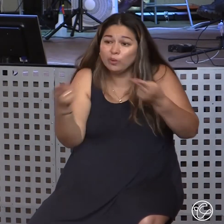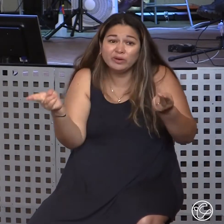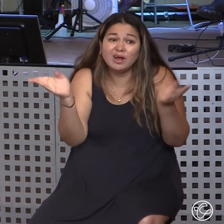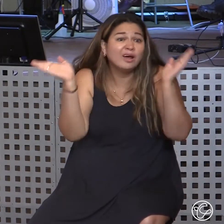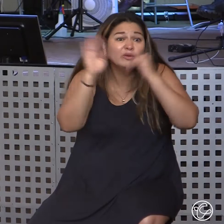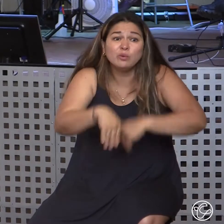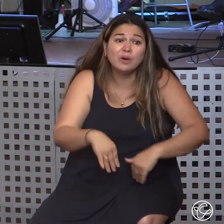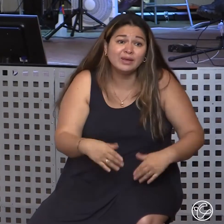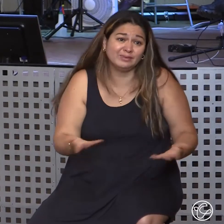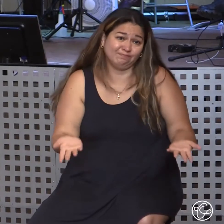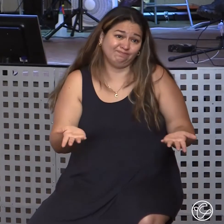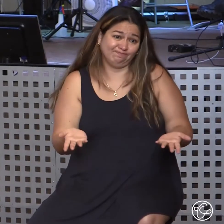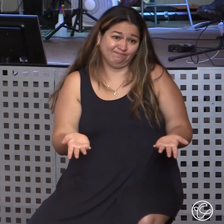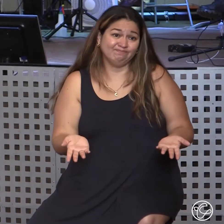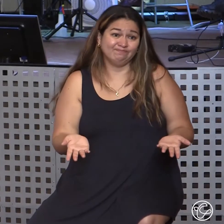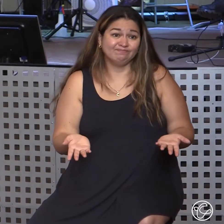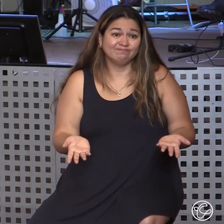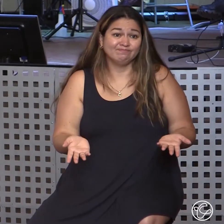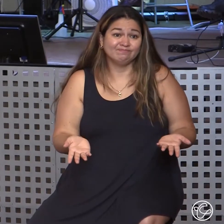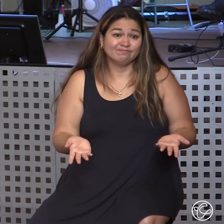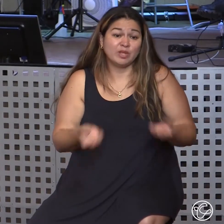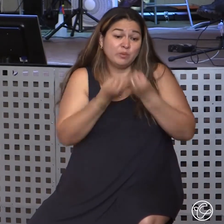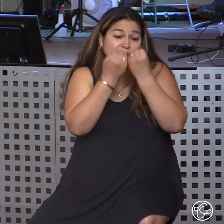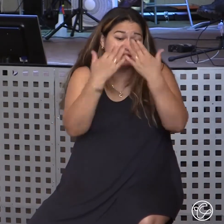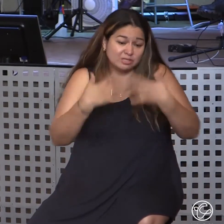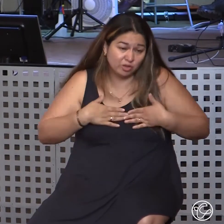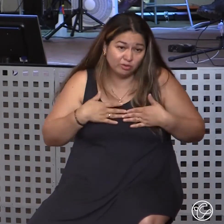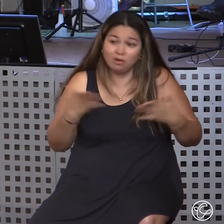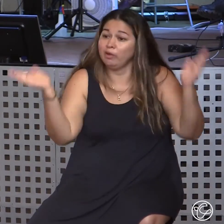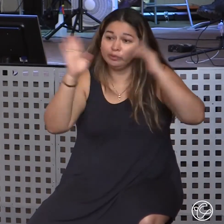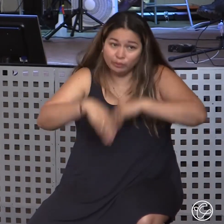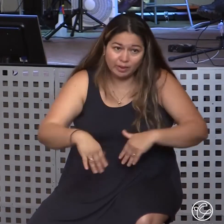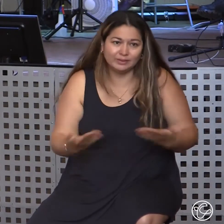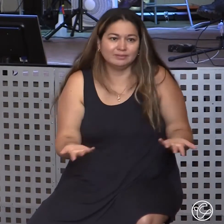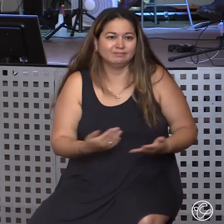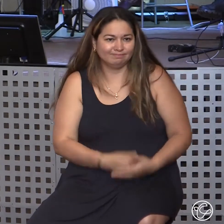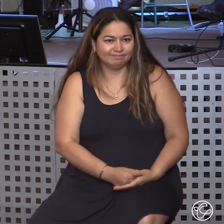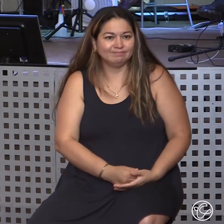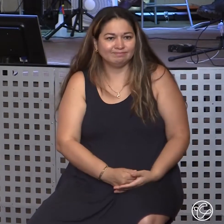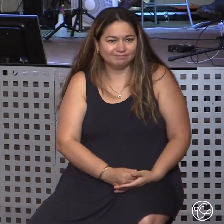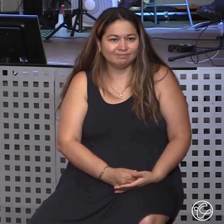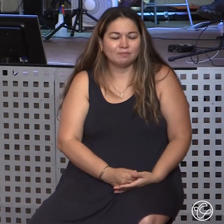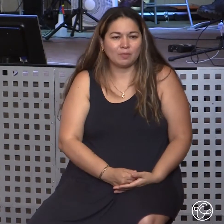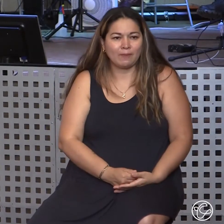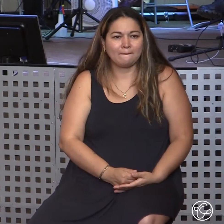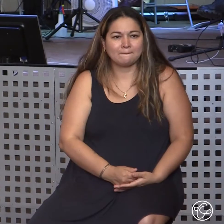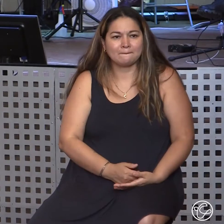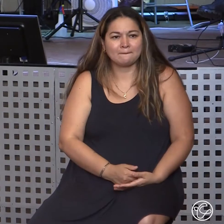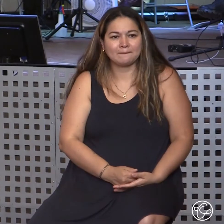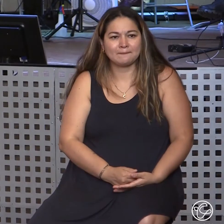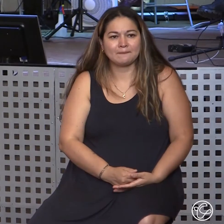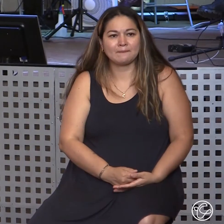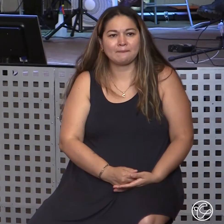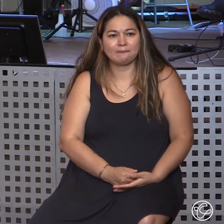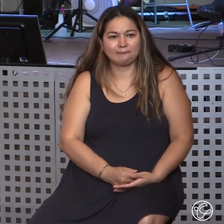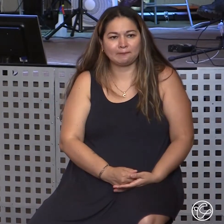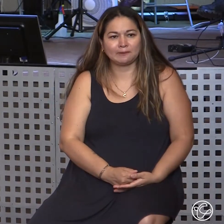Si yo honro a mis padres, ¿sabes qué tienen mis padres? Que han vivido más que yo.